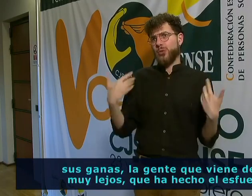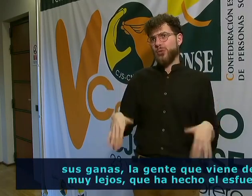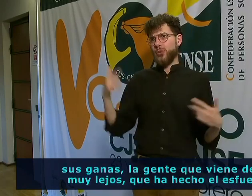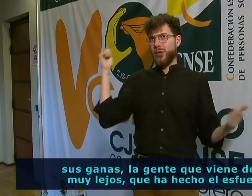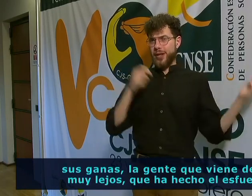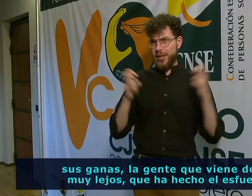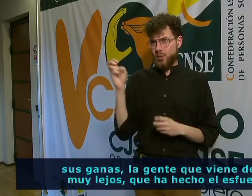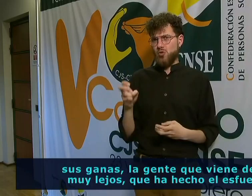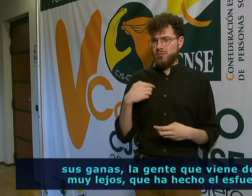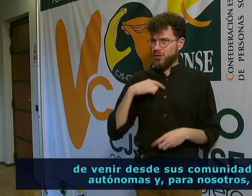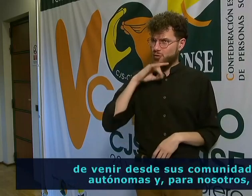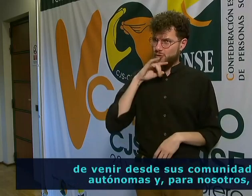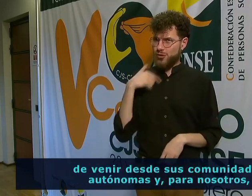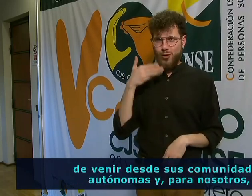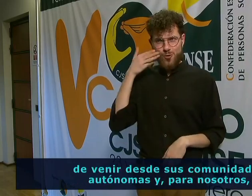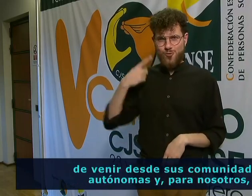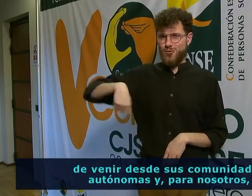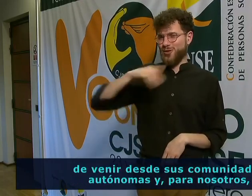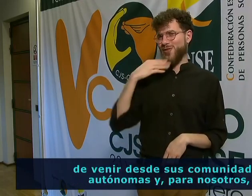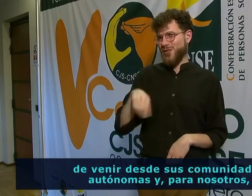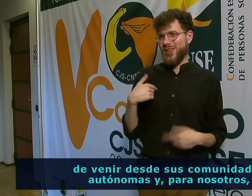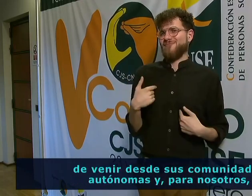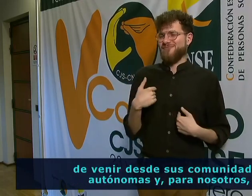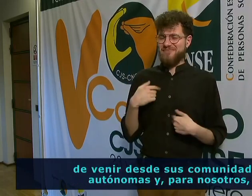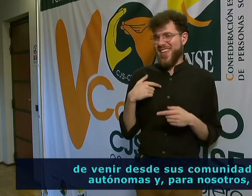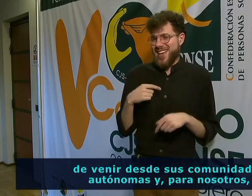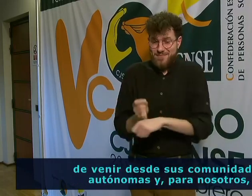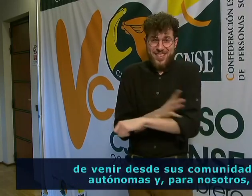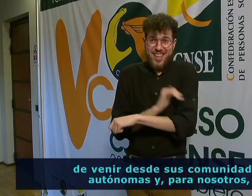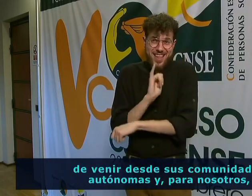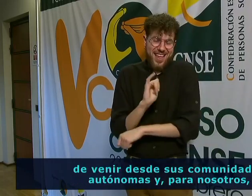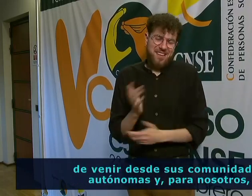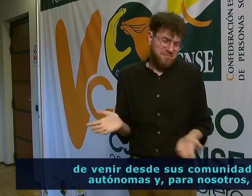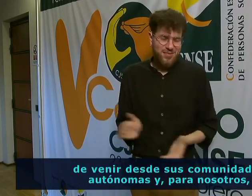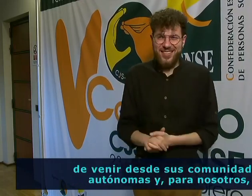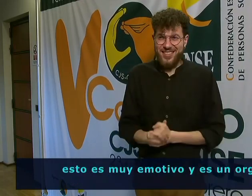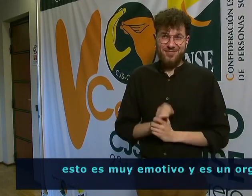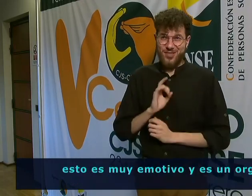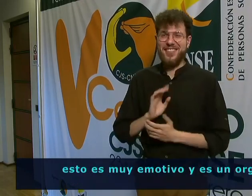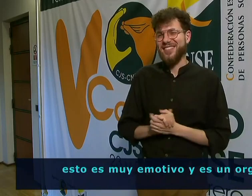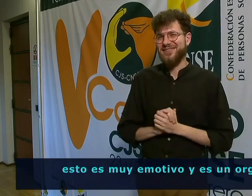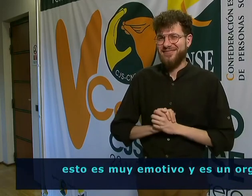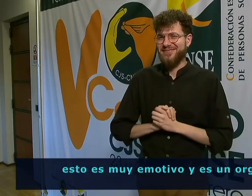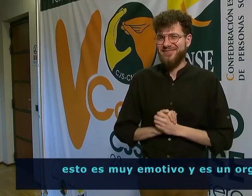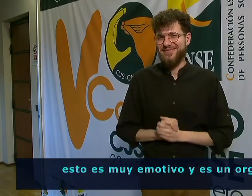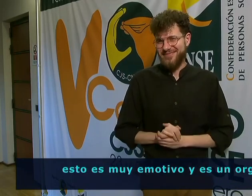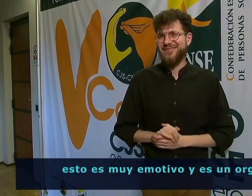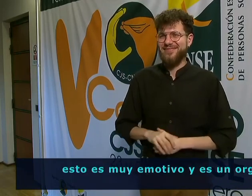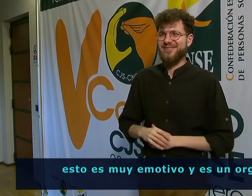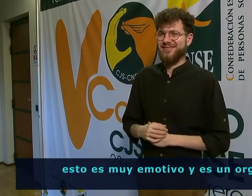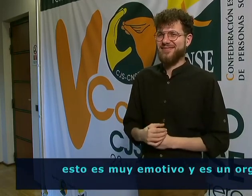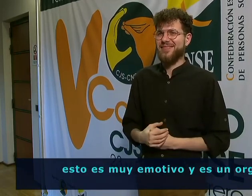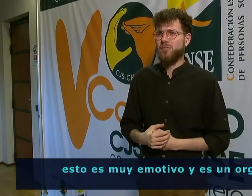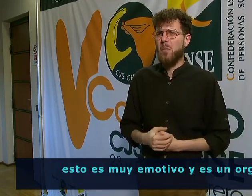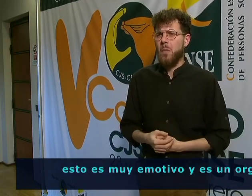ha hecho el esfuerzo de venir desde sus comunidades autónomas y para nosotros esto es muy emotivo y es